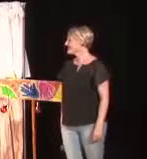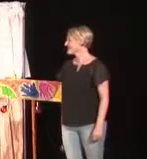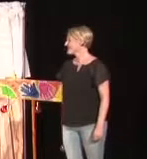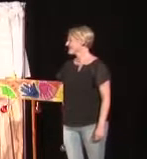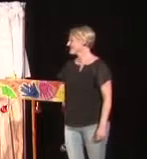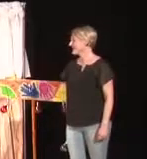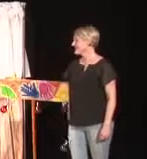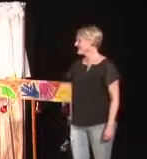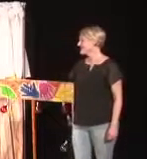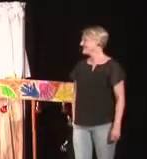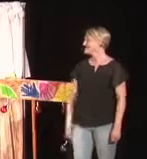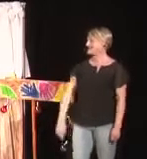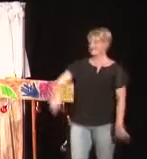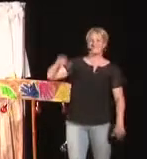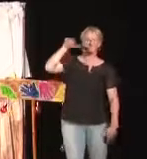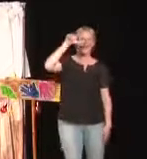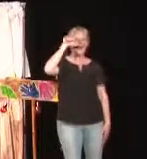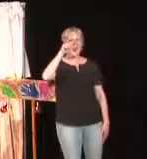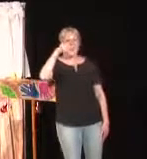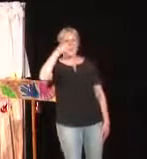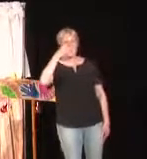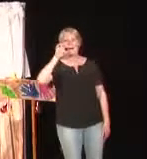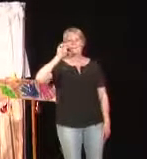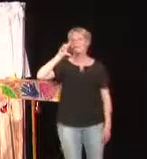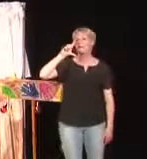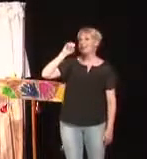Amélie, dans le rôle de Signabelle.